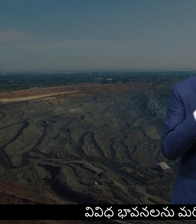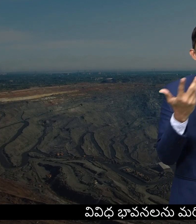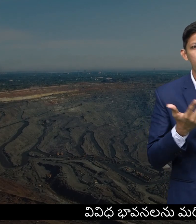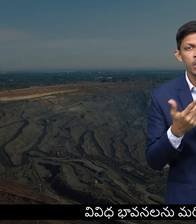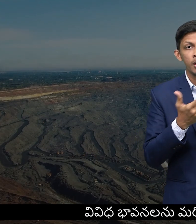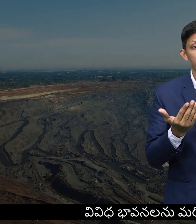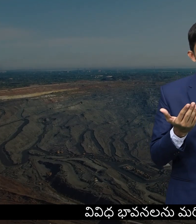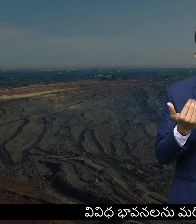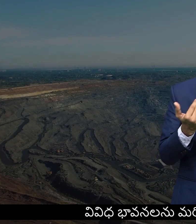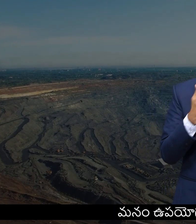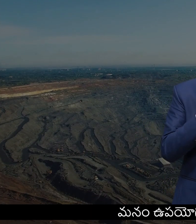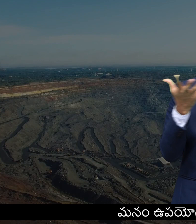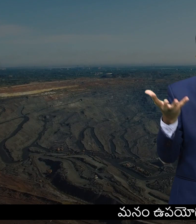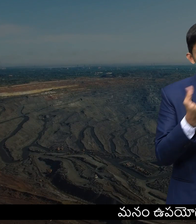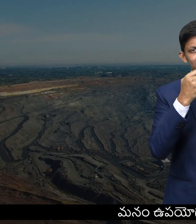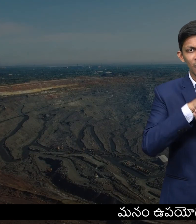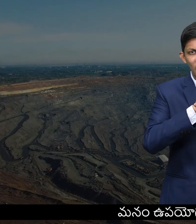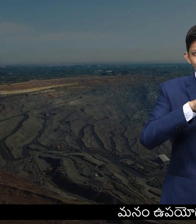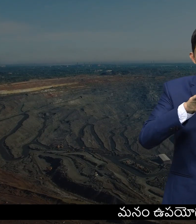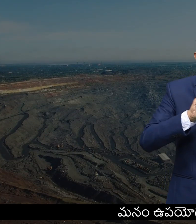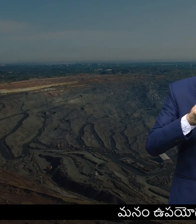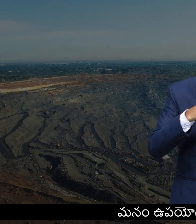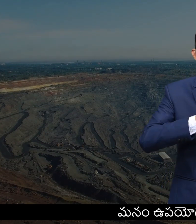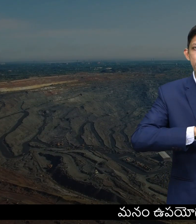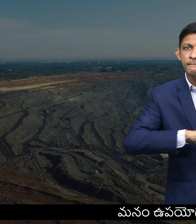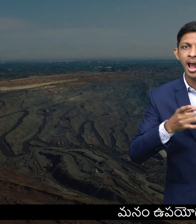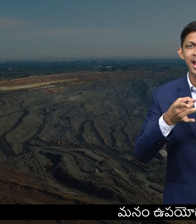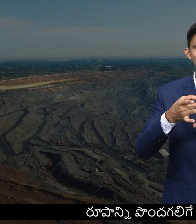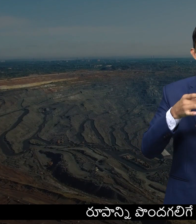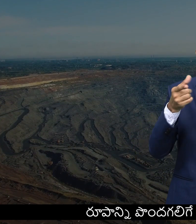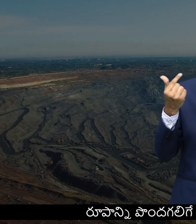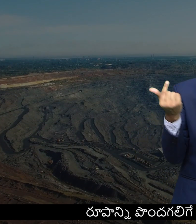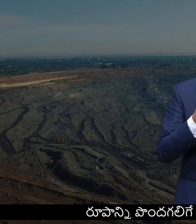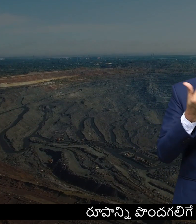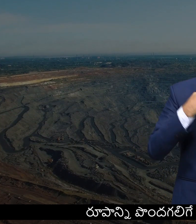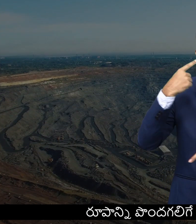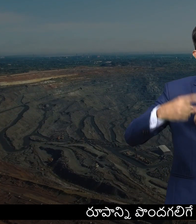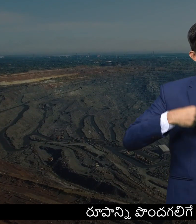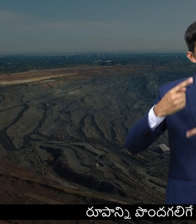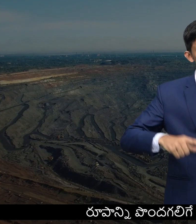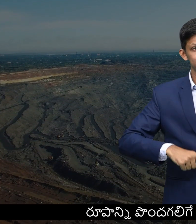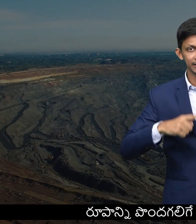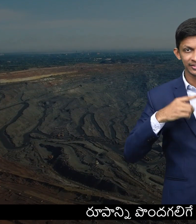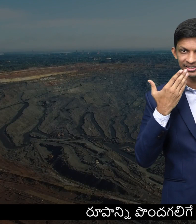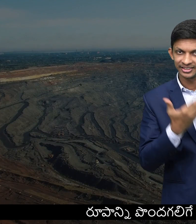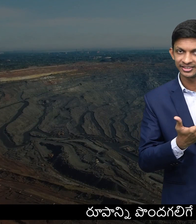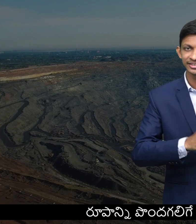మన దైనందిన జీవితంలో మనం ఉపయోగించే లోహపు స్వచ్ఛమైన రూపాన్ని పొందగలిగే